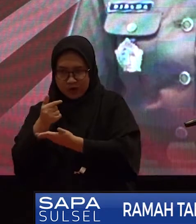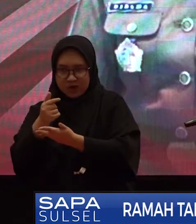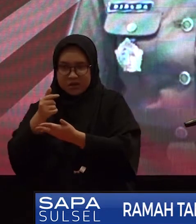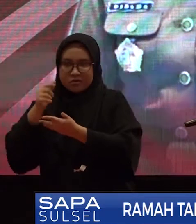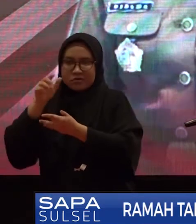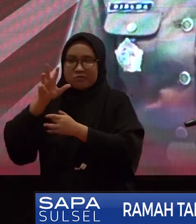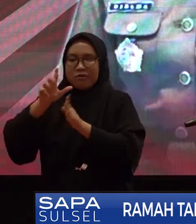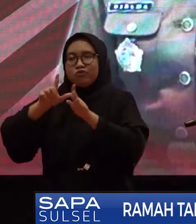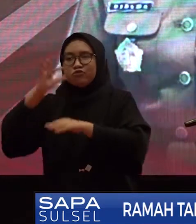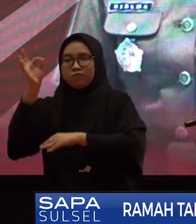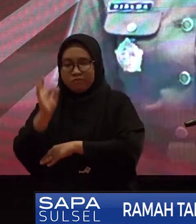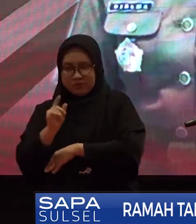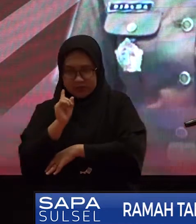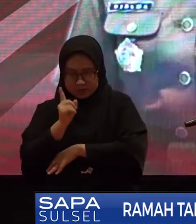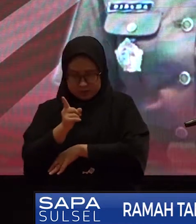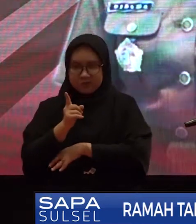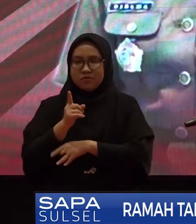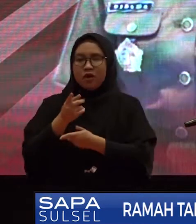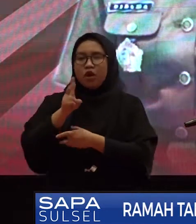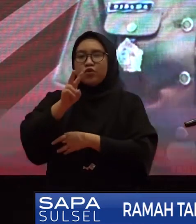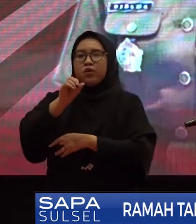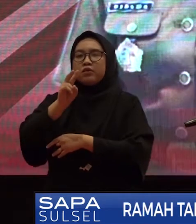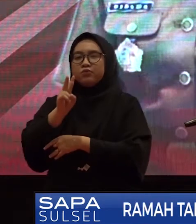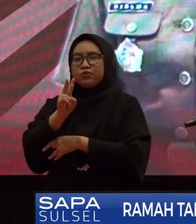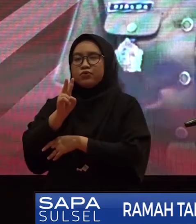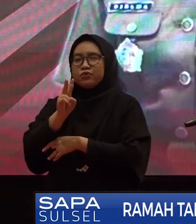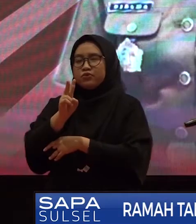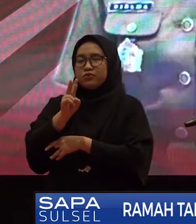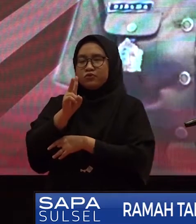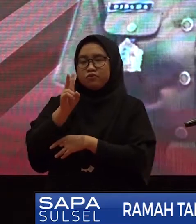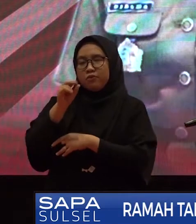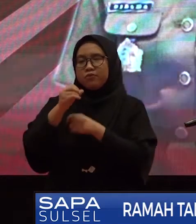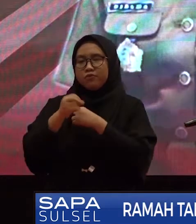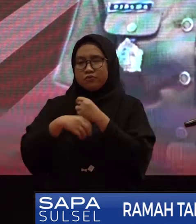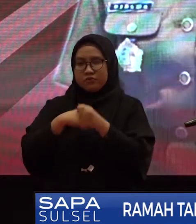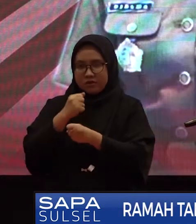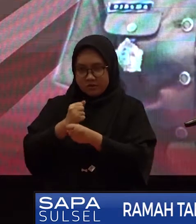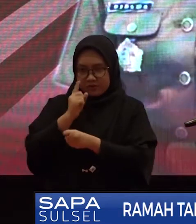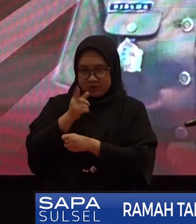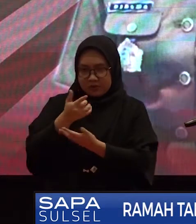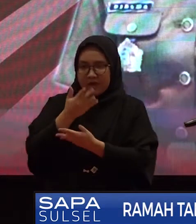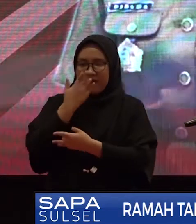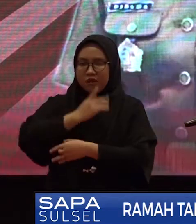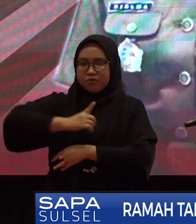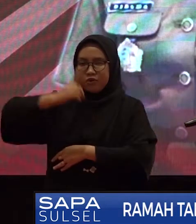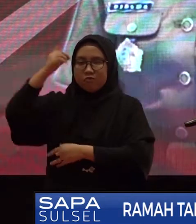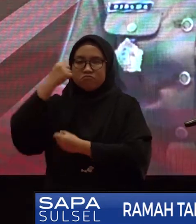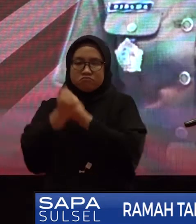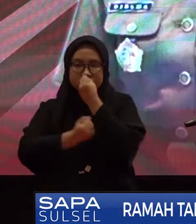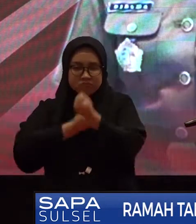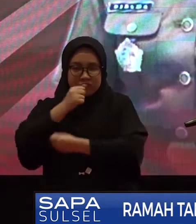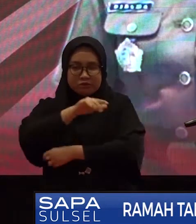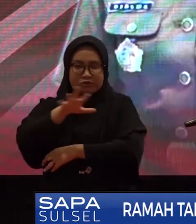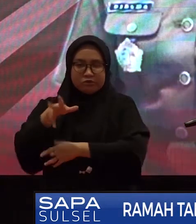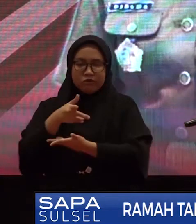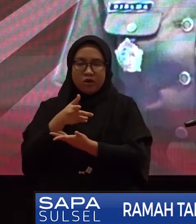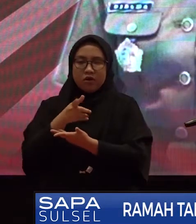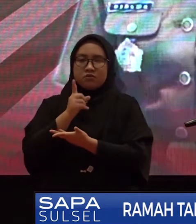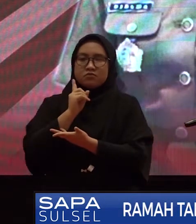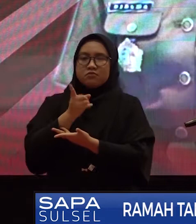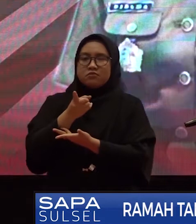15,92% pada tahun 2020 Alhamdulillah berkat perjuangan dan berbagai ikhtiar